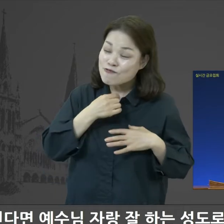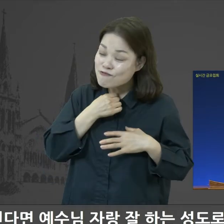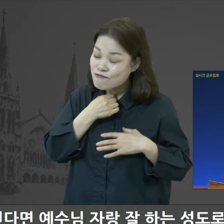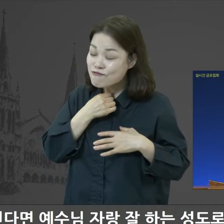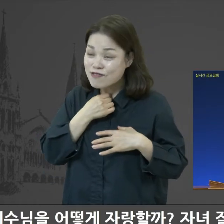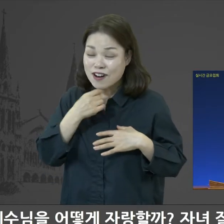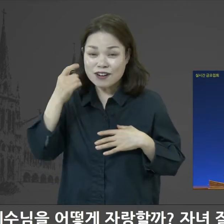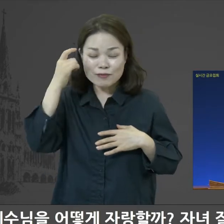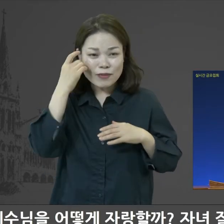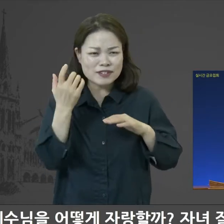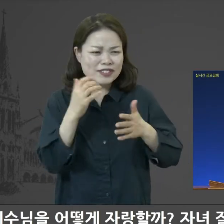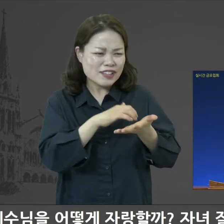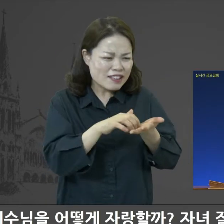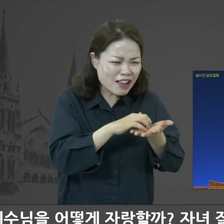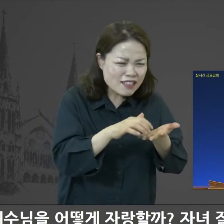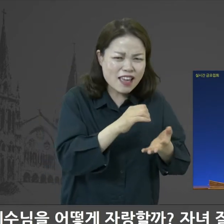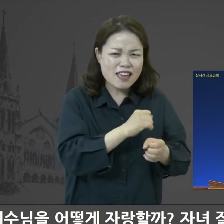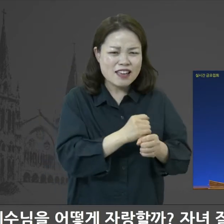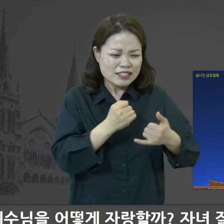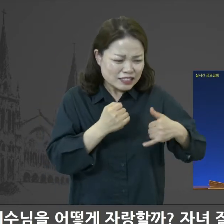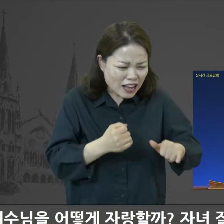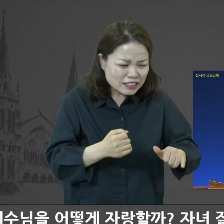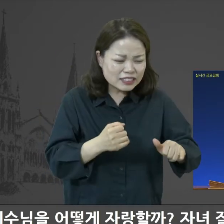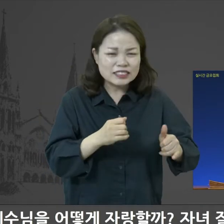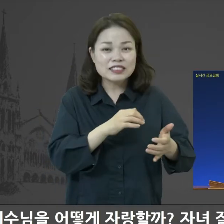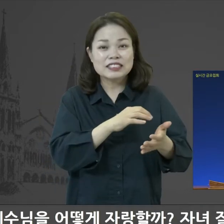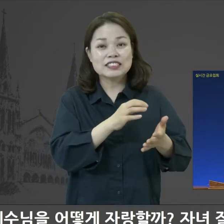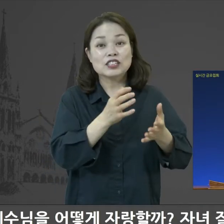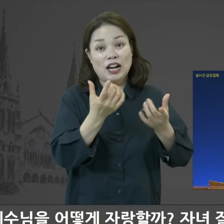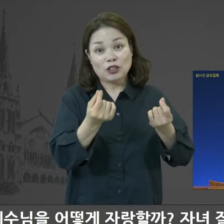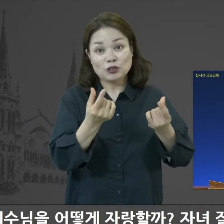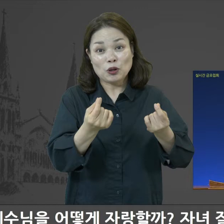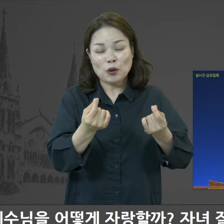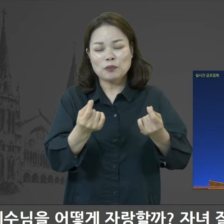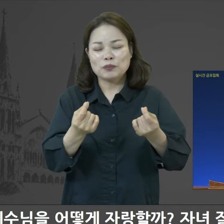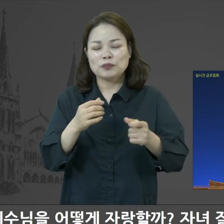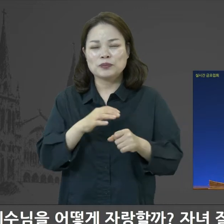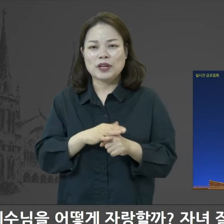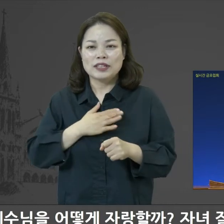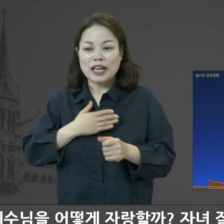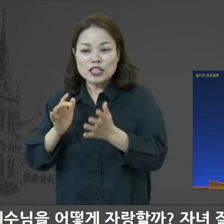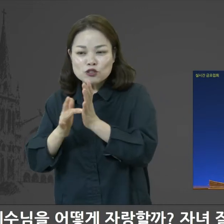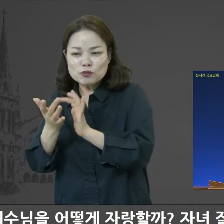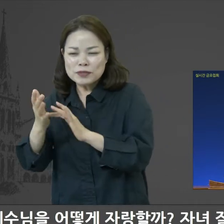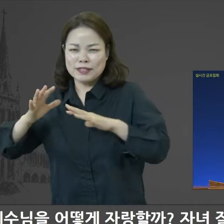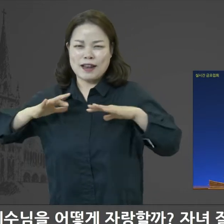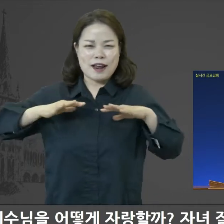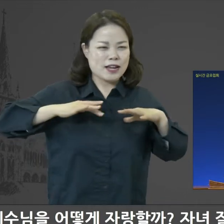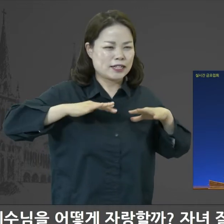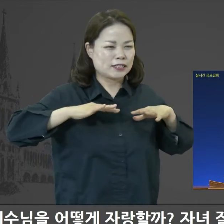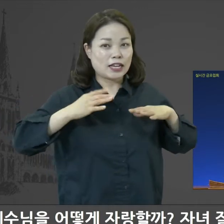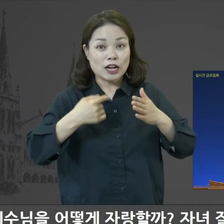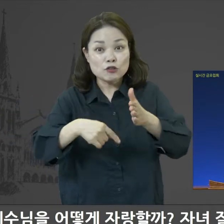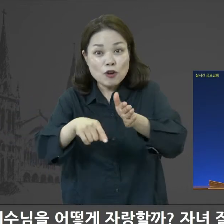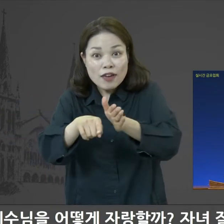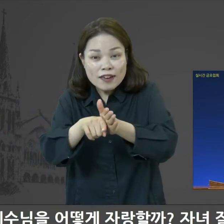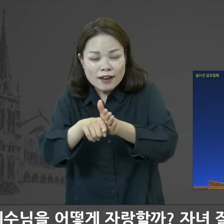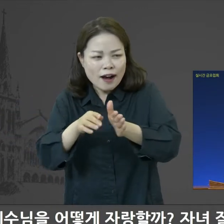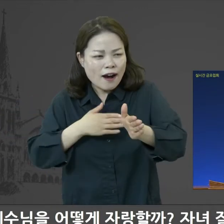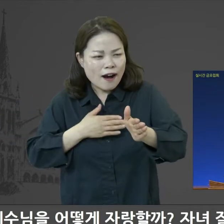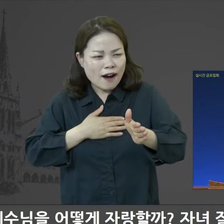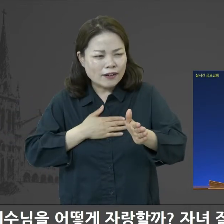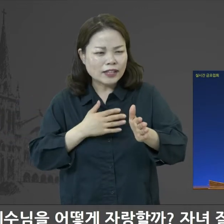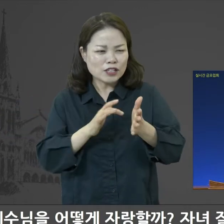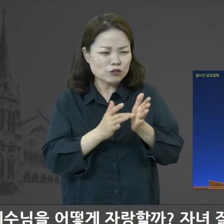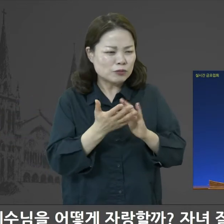싶어서 머리 쓰는 사람들 많이 있는데 그만큼만 써보시기 바랍니다. 내가 예수님을 정말 자랑하기 위해서 이렇게